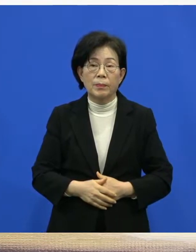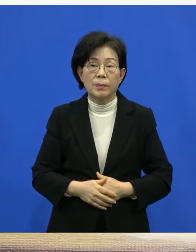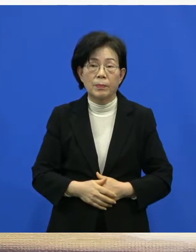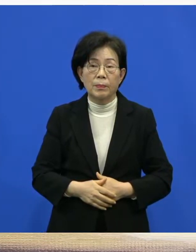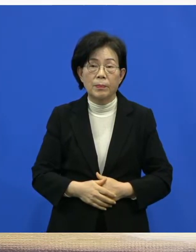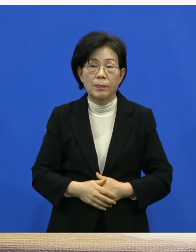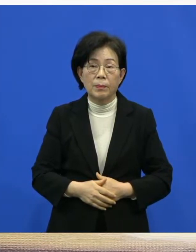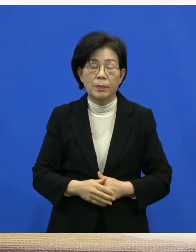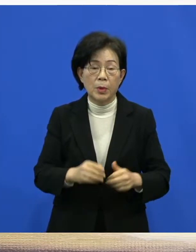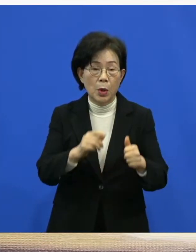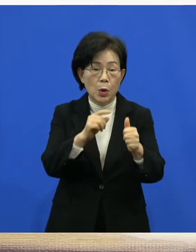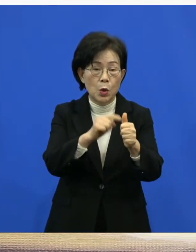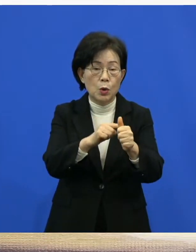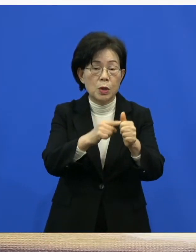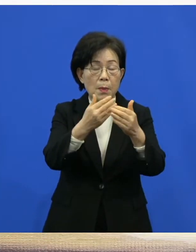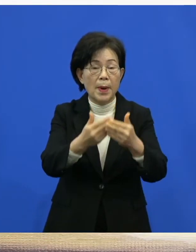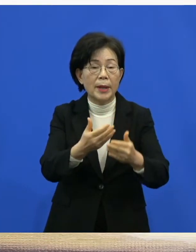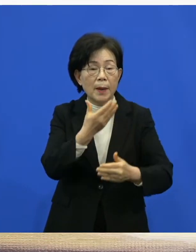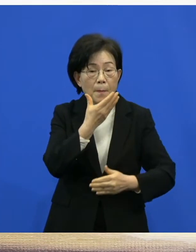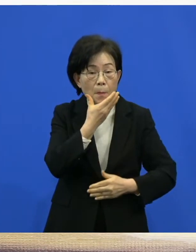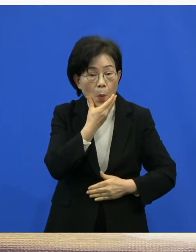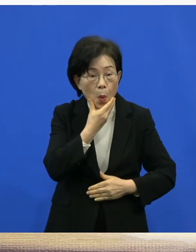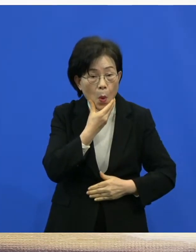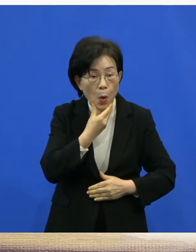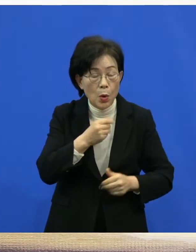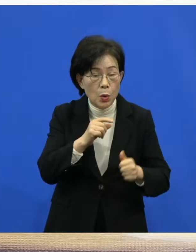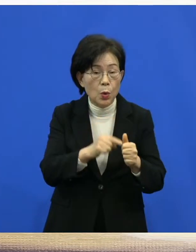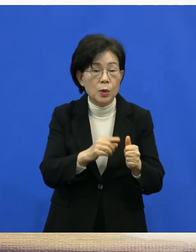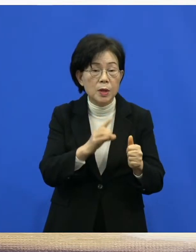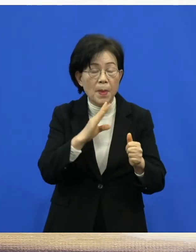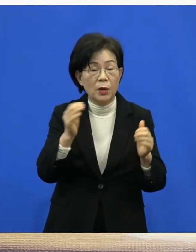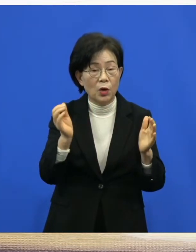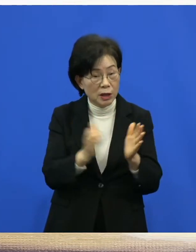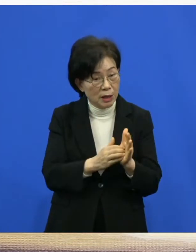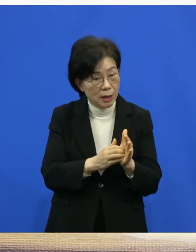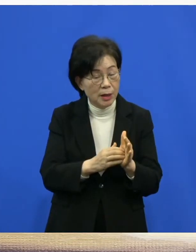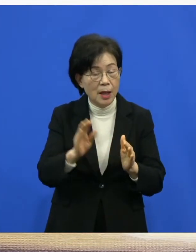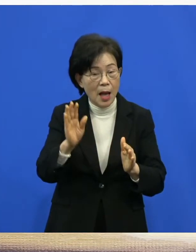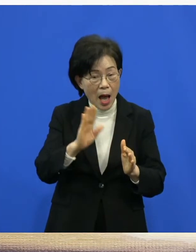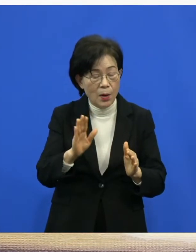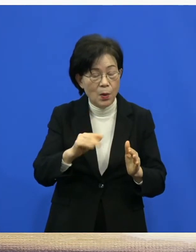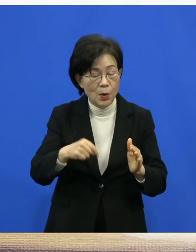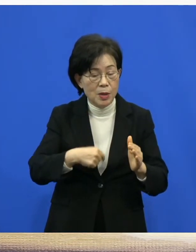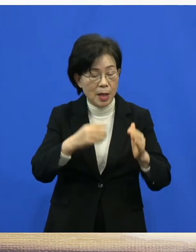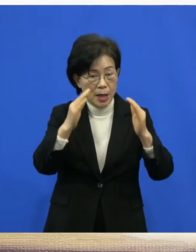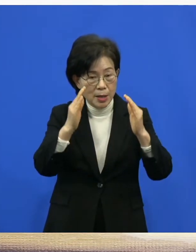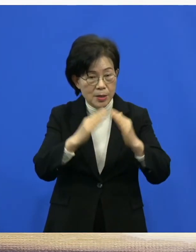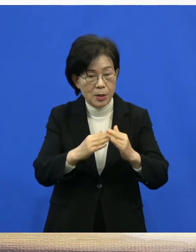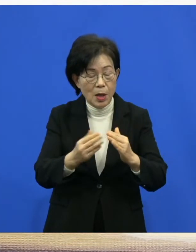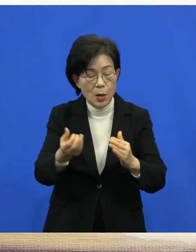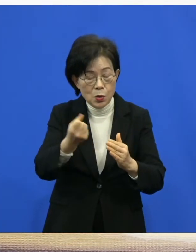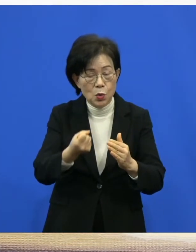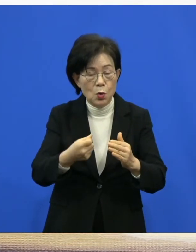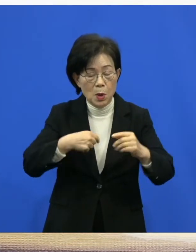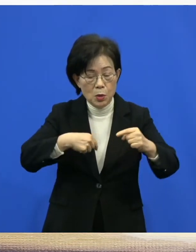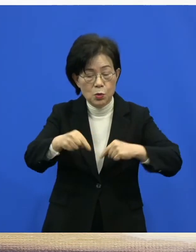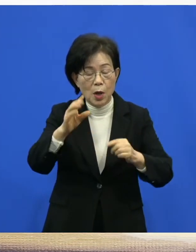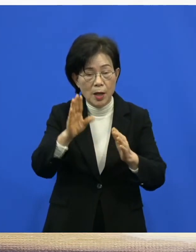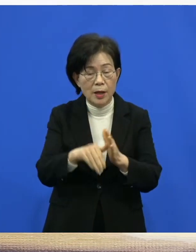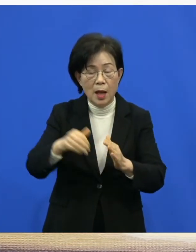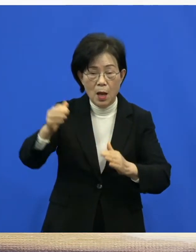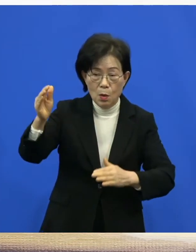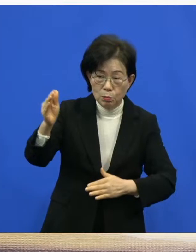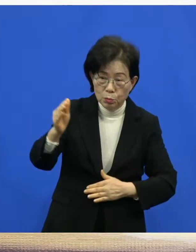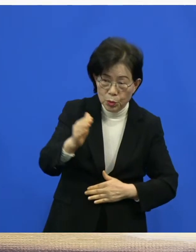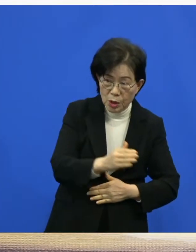여러분, 요셉이 받은 이 복은 요셉으로 끝나지 않습니다. 오늘 5절에 보니까 그가 요셉에게 자기의 집과 그의 모든 소유물을 주관한 때부터